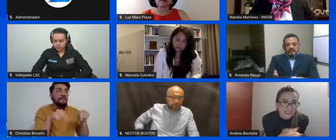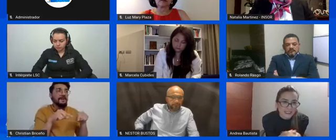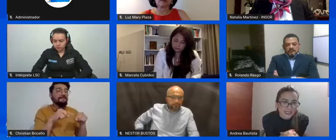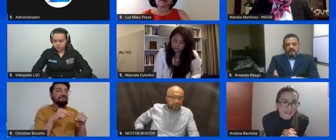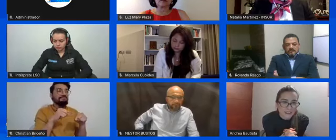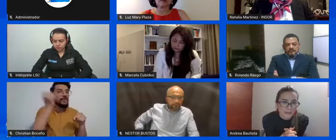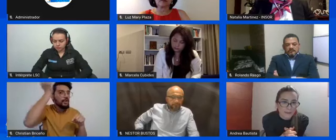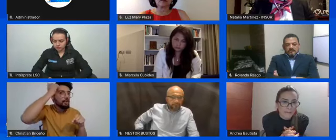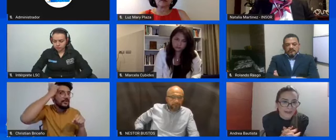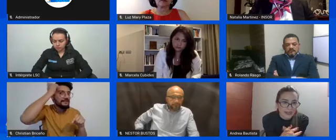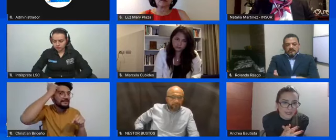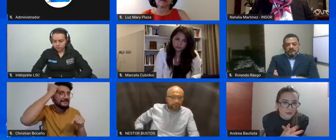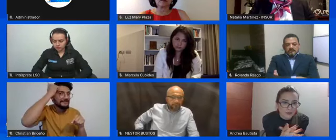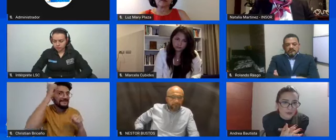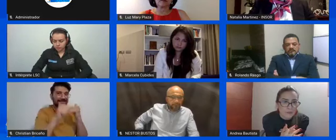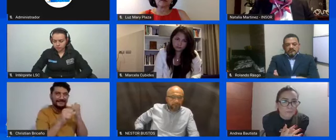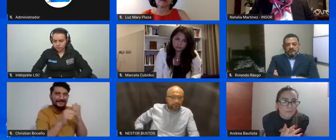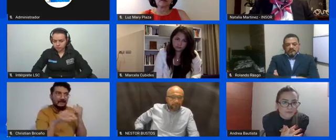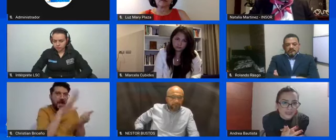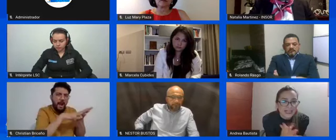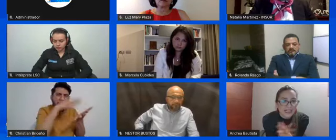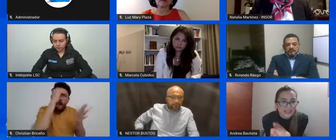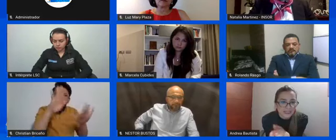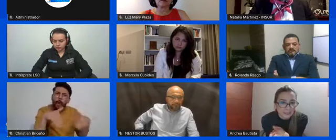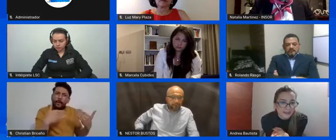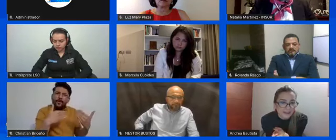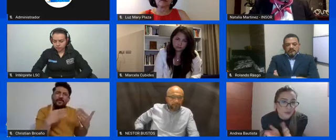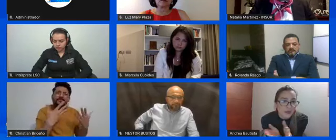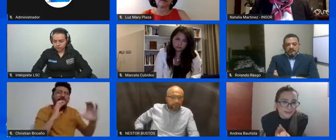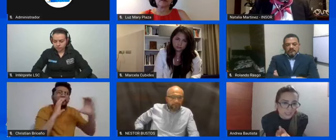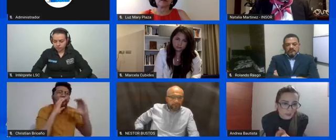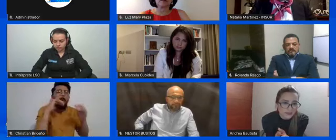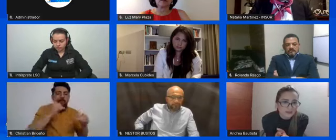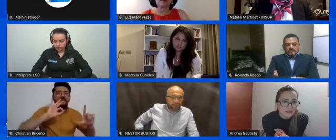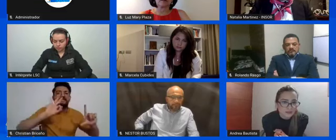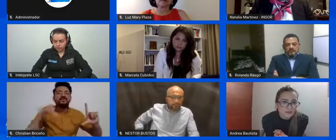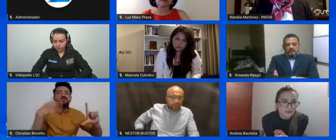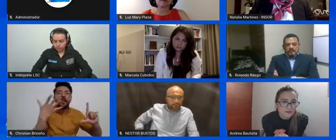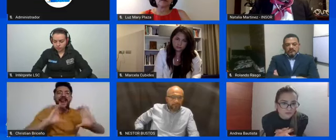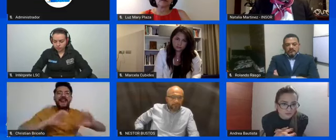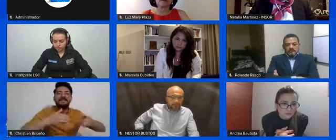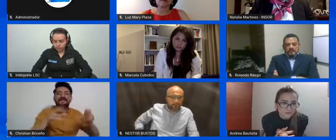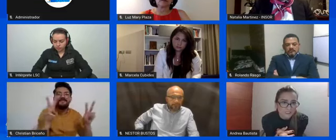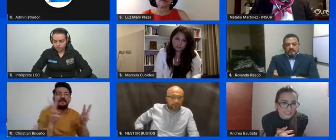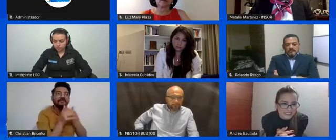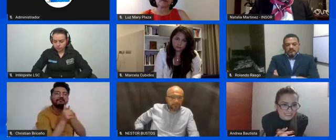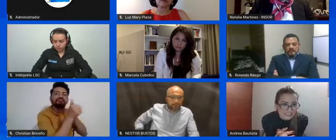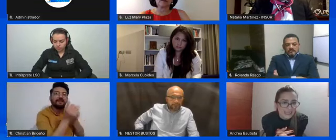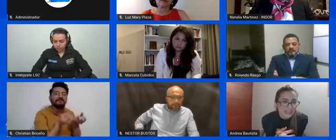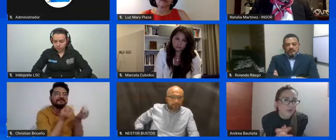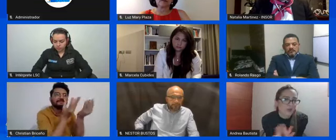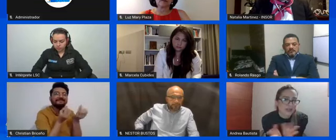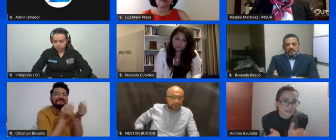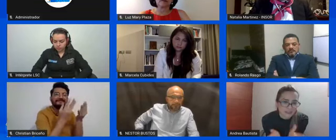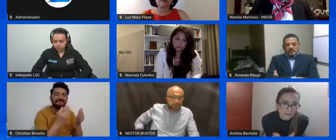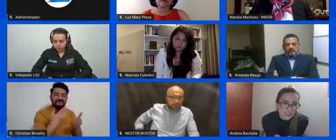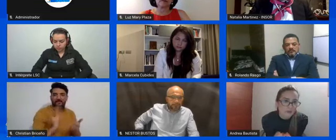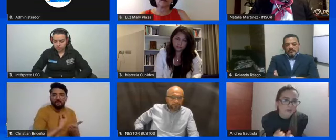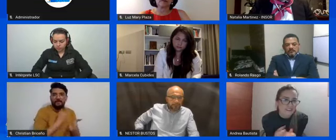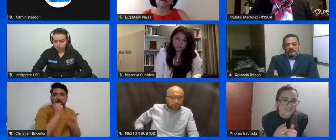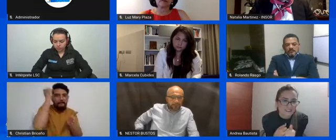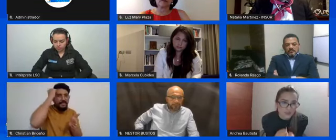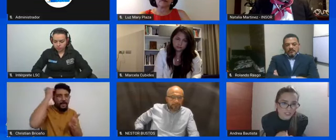vaya en paralelo. La parte educativa, que es necesaria, como clases